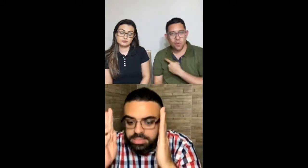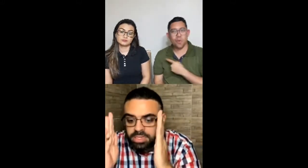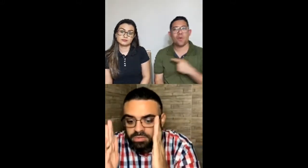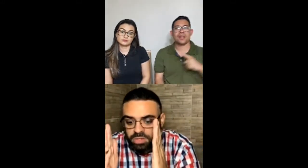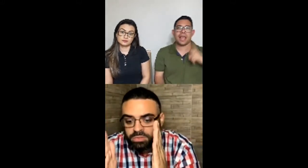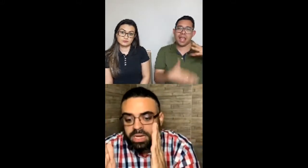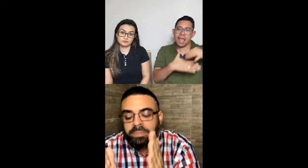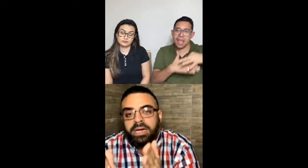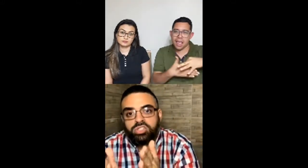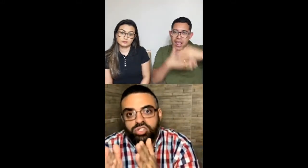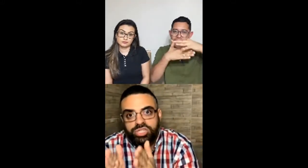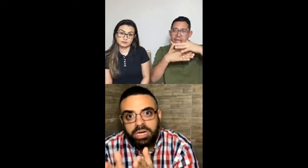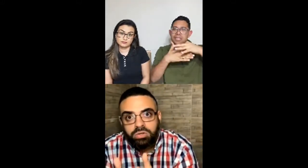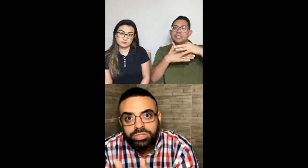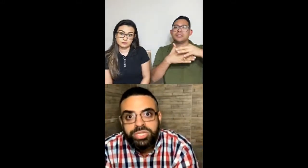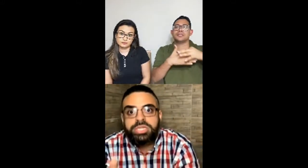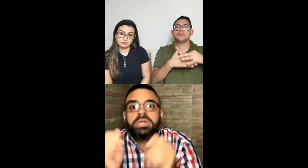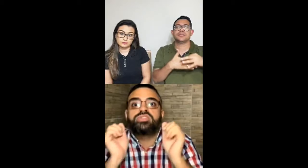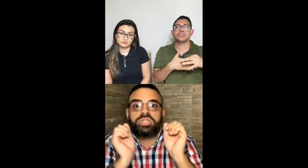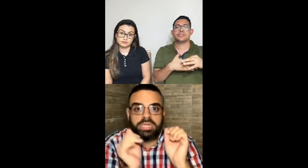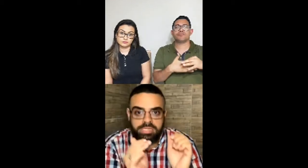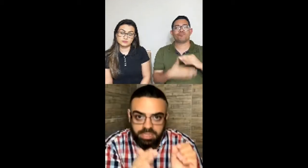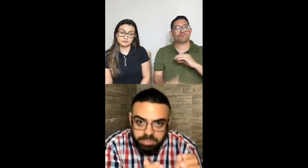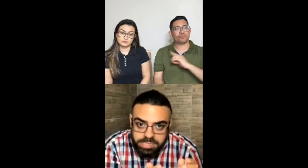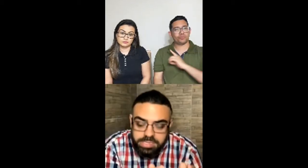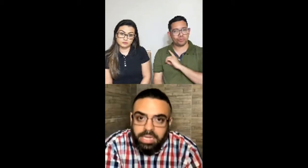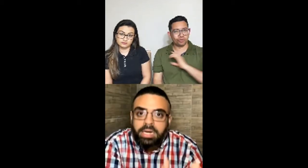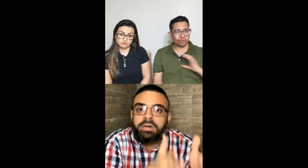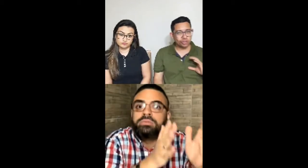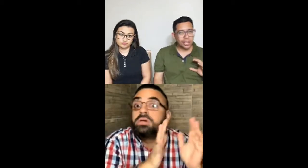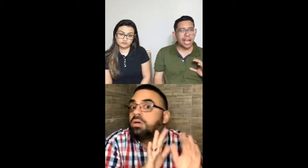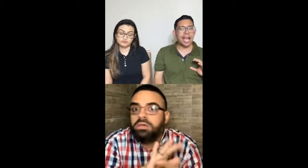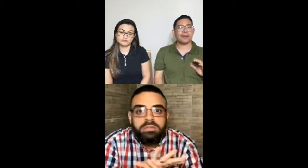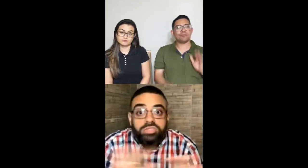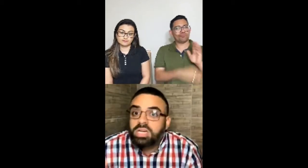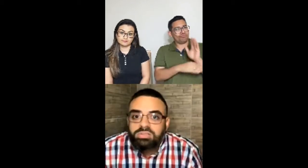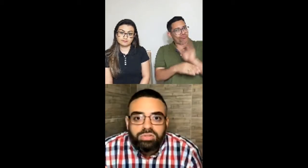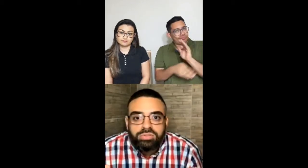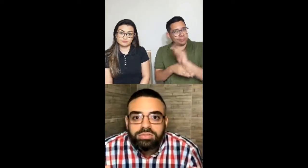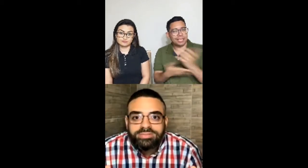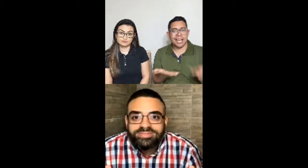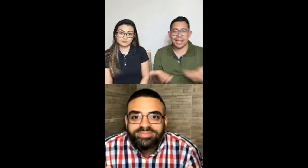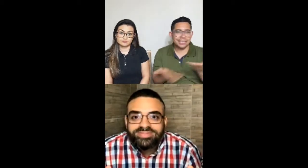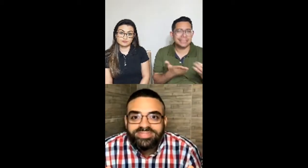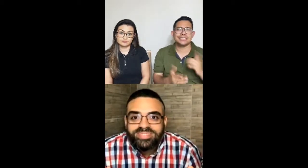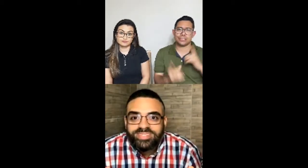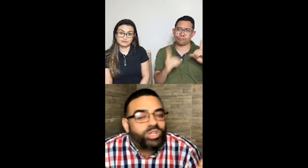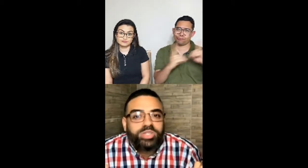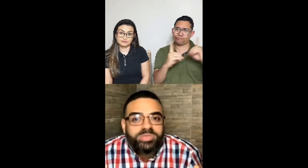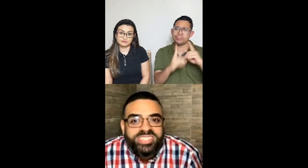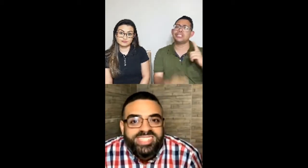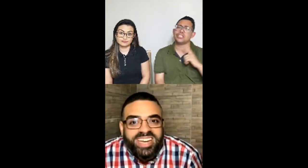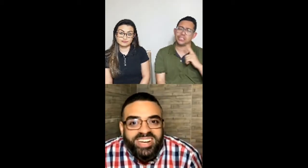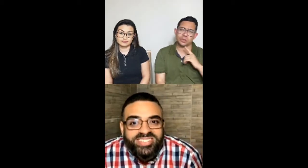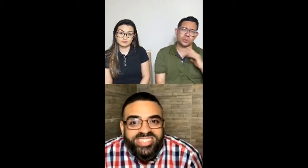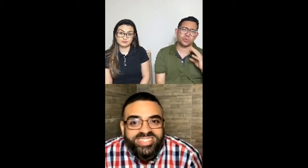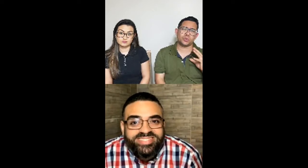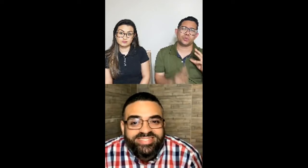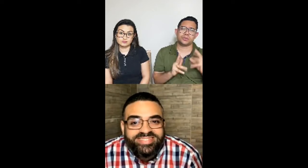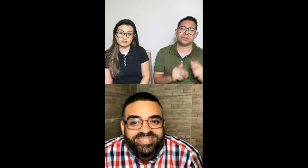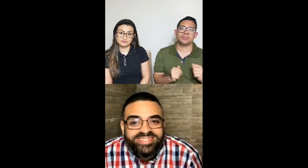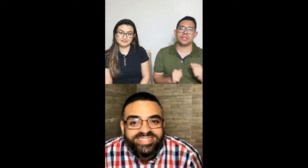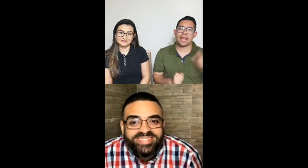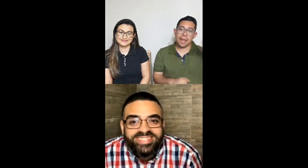como pastora, os irmãos da liderança que serviam na parte de diaconia, de